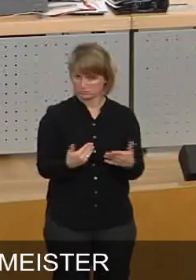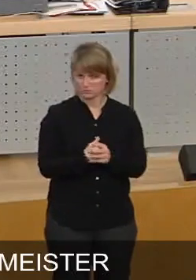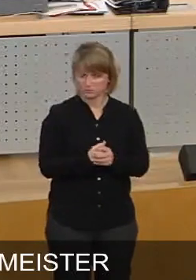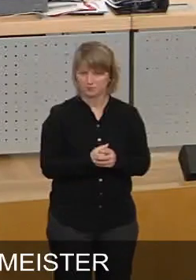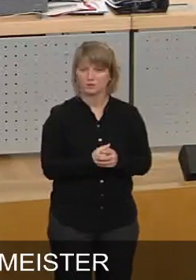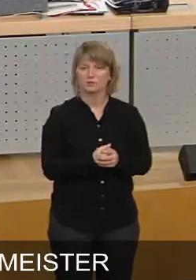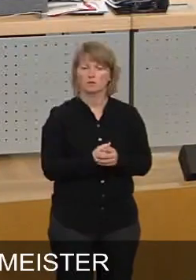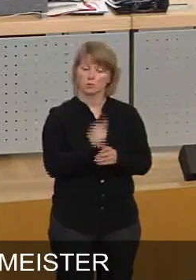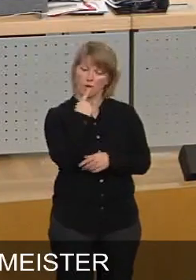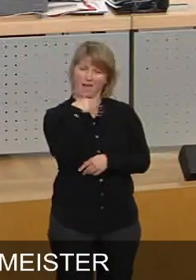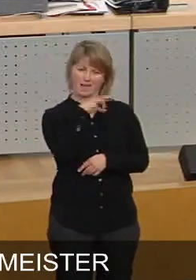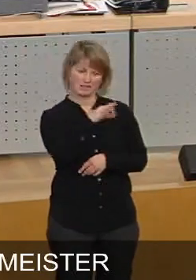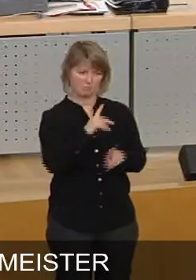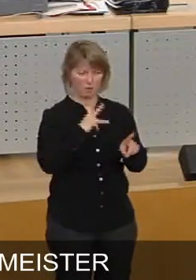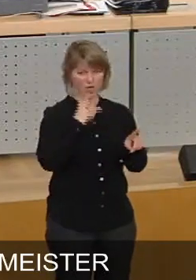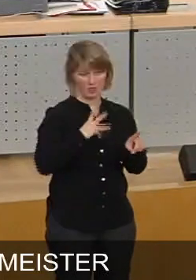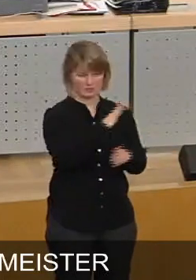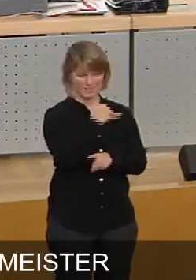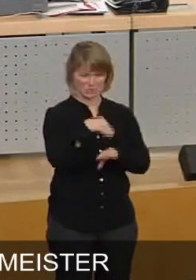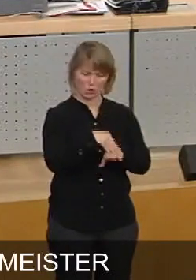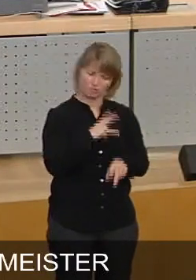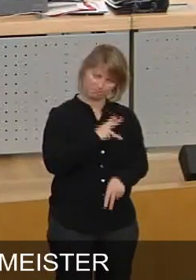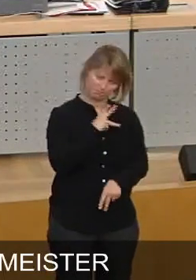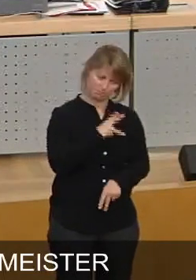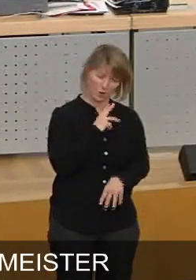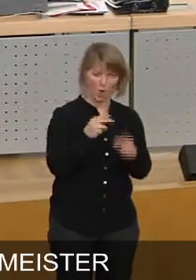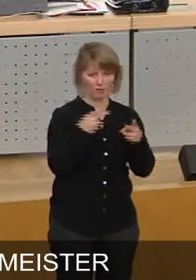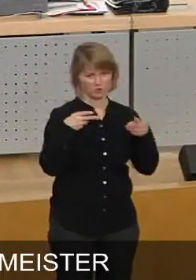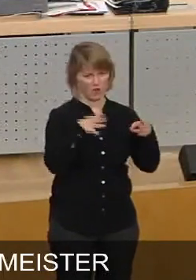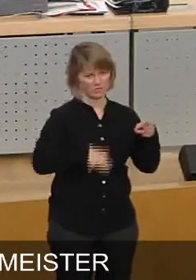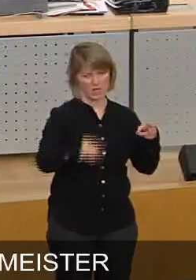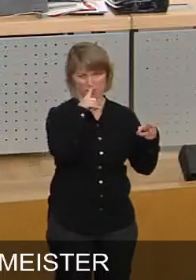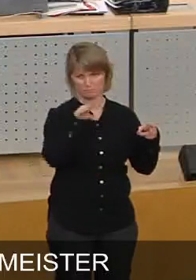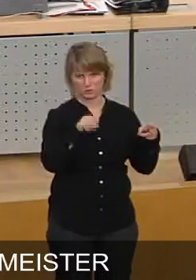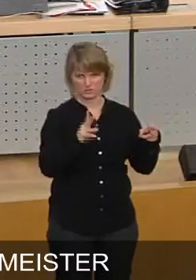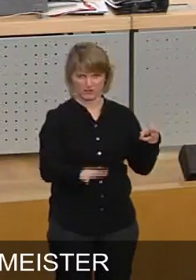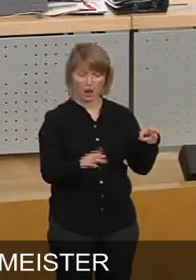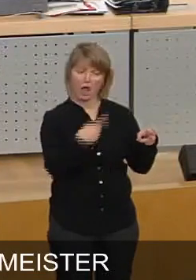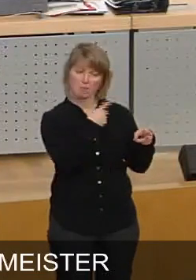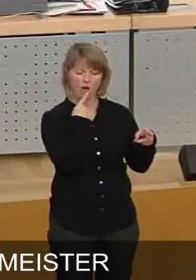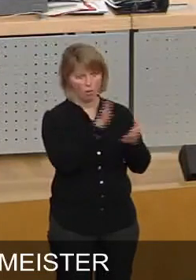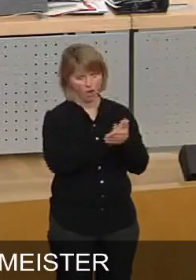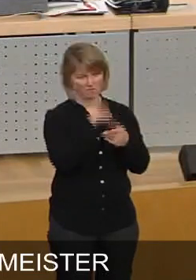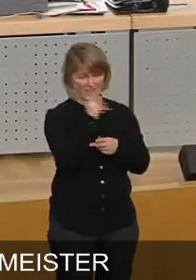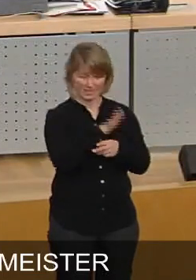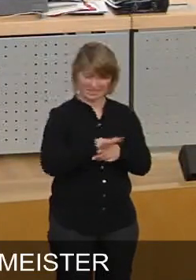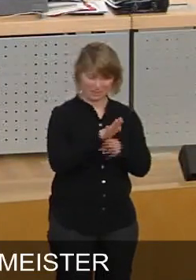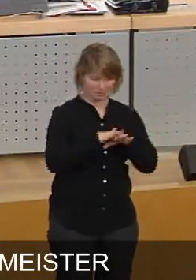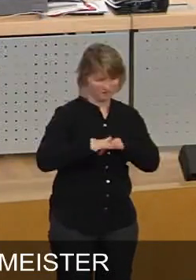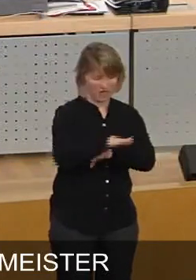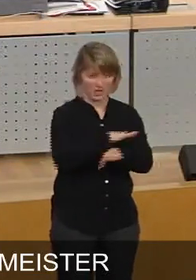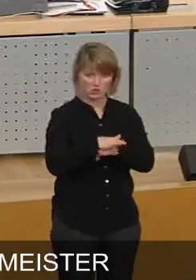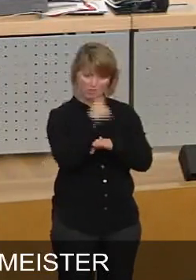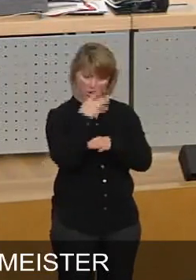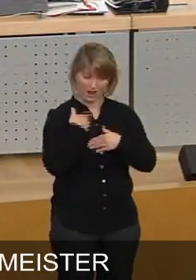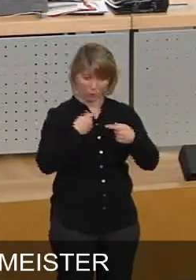Ein einziger Bauherr beharrt derzeit darauf, den öffentlichen Straßenraum zu nutzen, wobei dieser auch pauschal die gesamte Fläche entlang